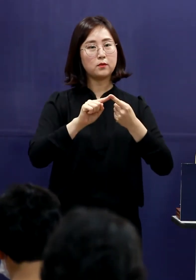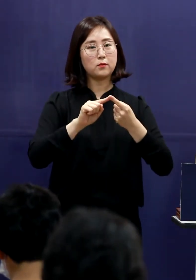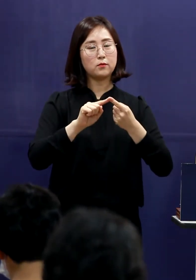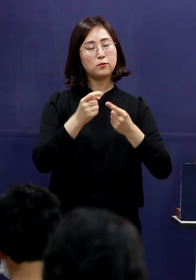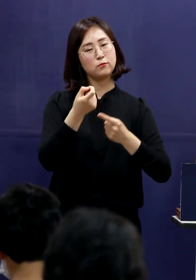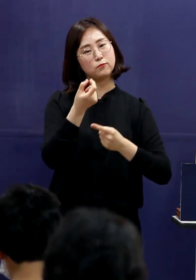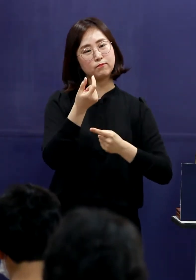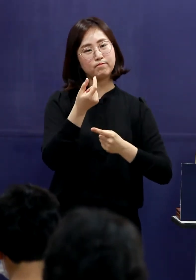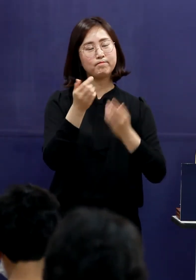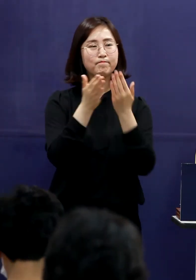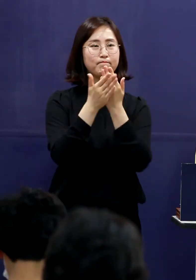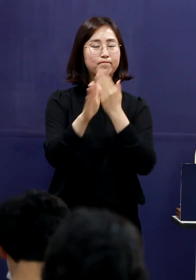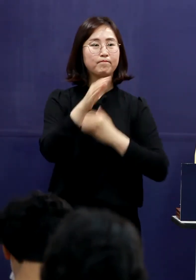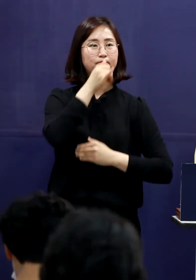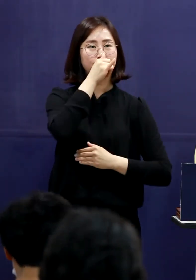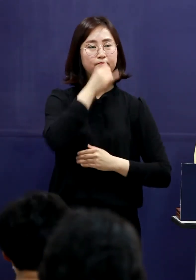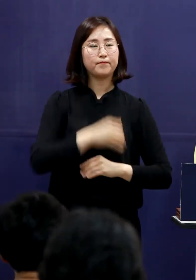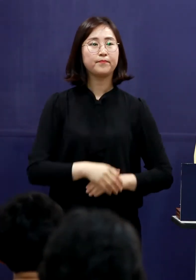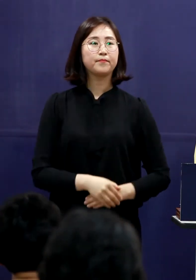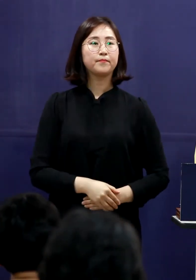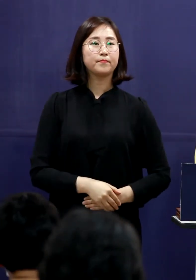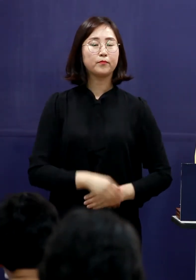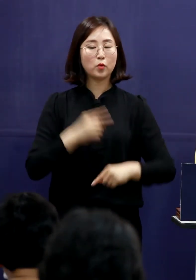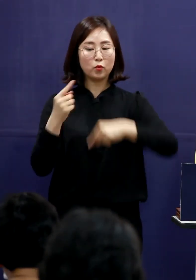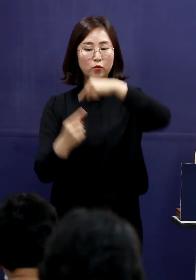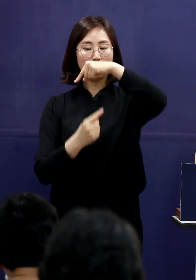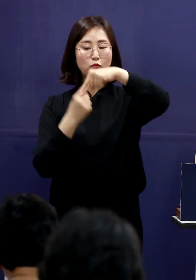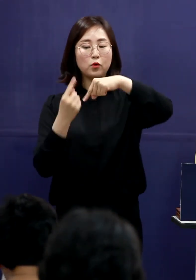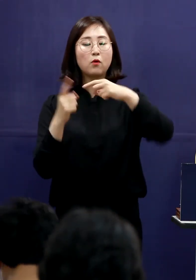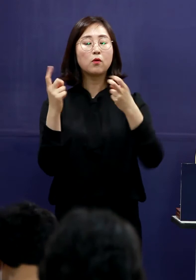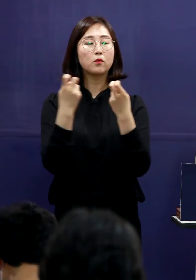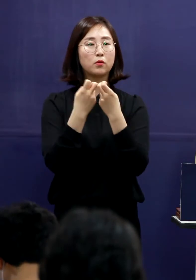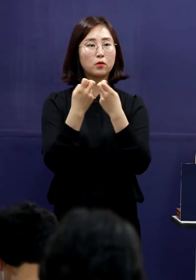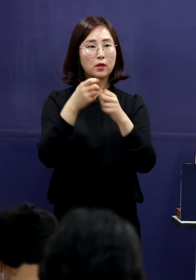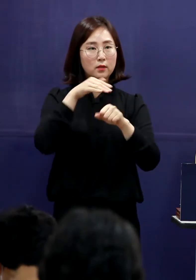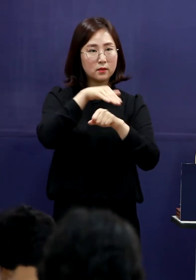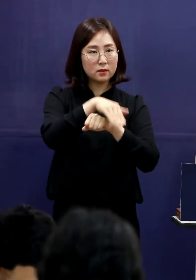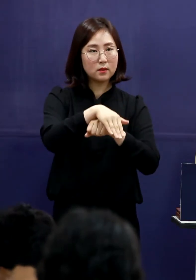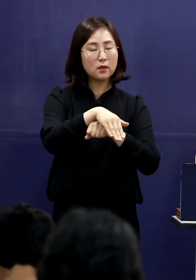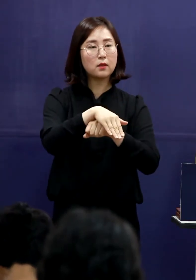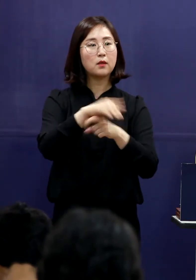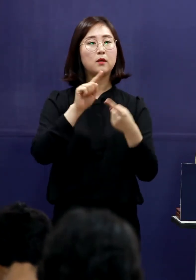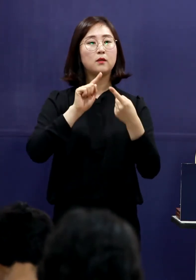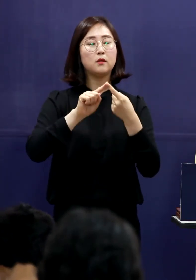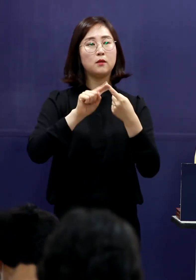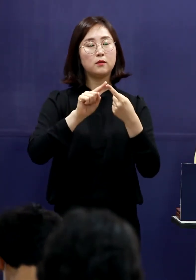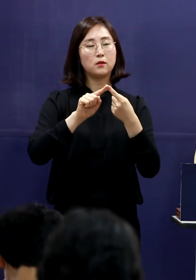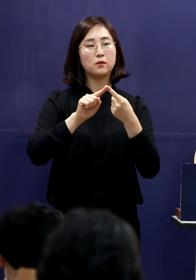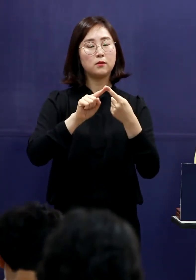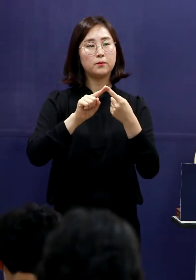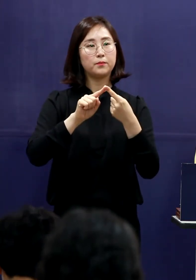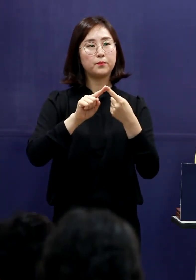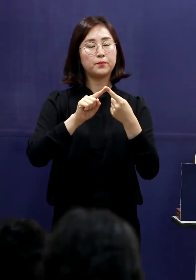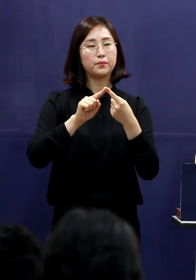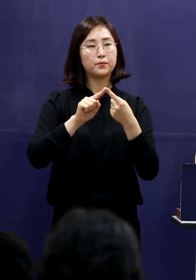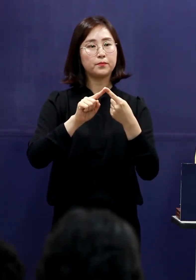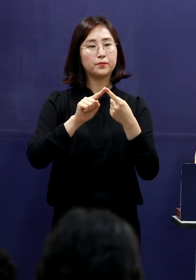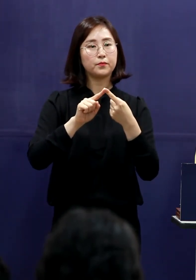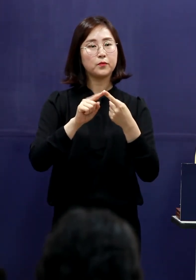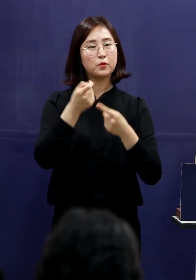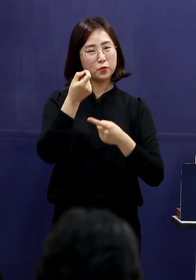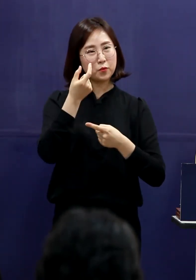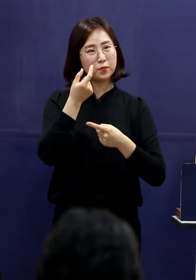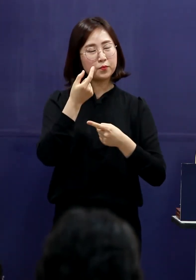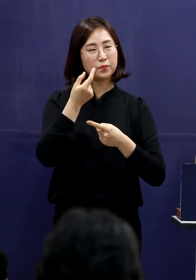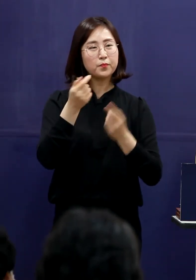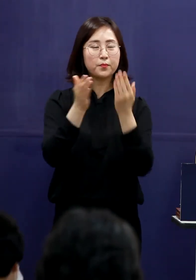있어 보이고 그리고 또 운영을 어떻게 해서 지속 가능성을 확보할 것인지 부분에 대해서도 좀